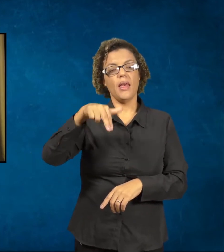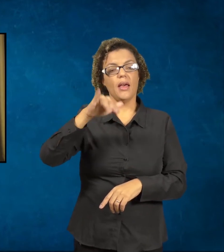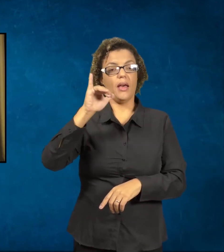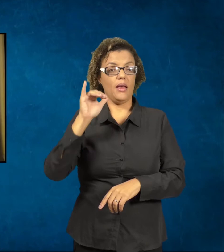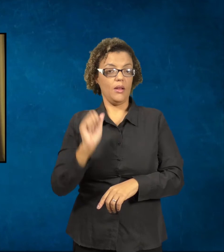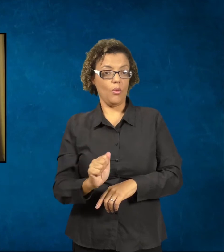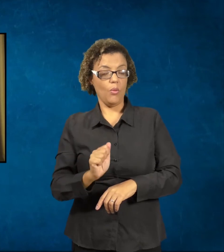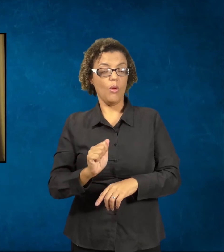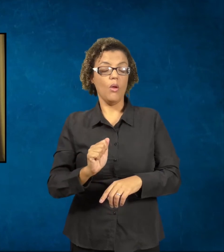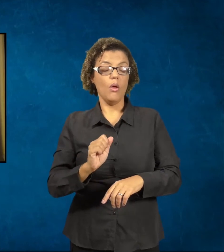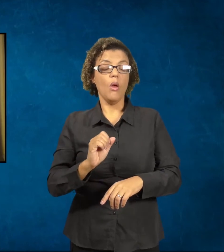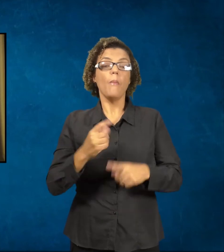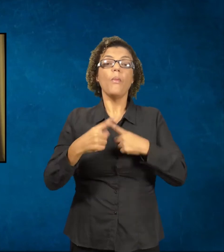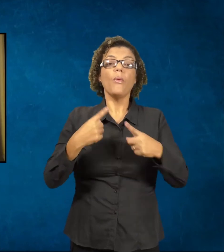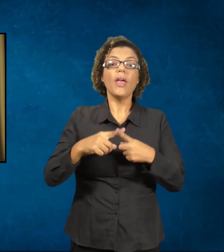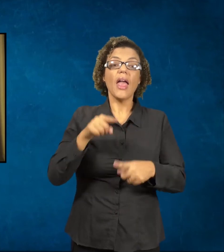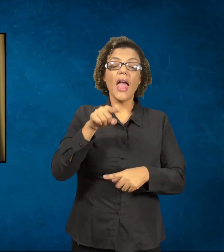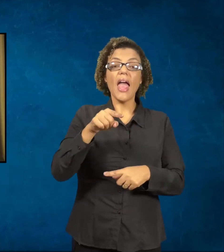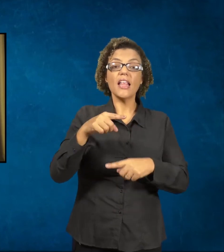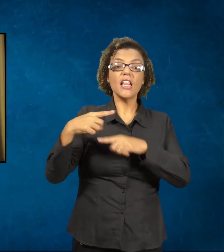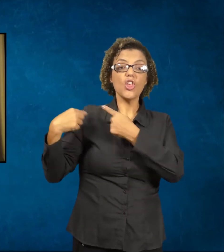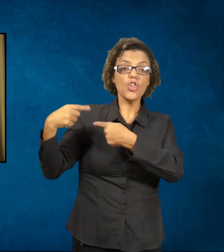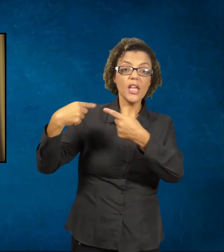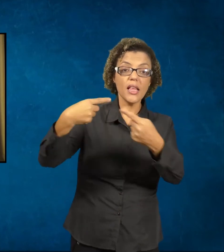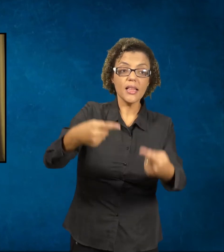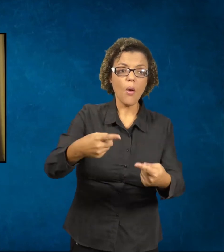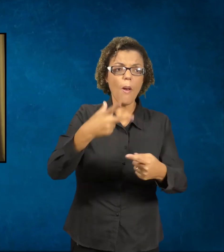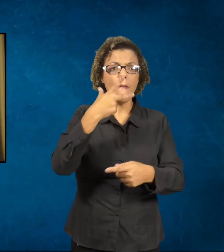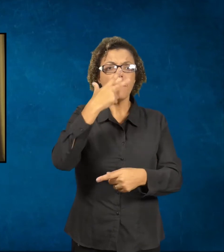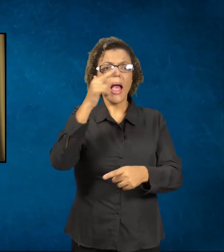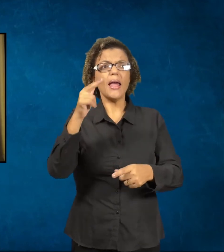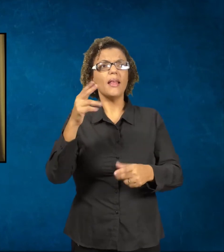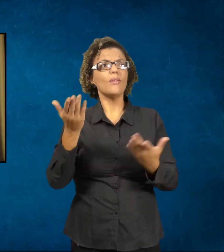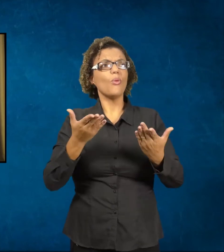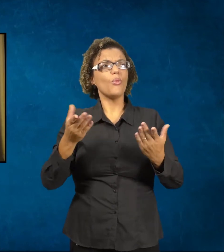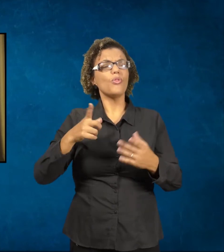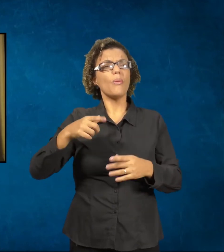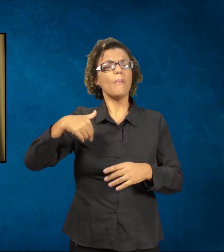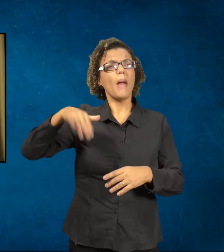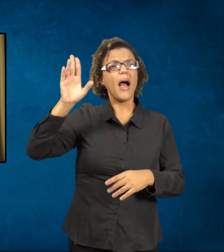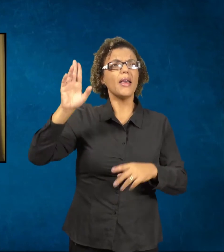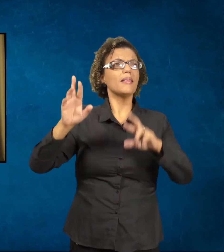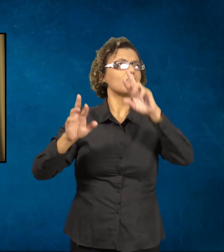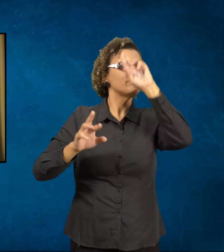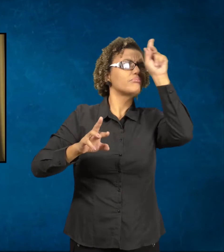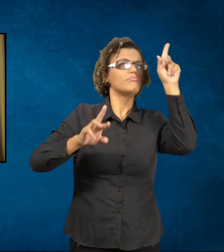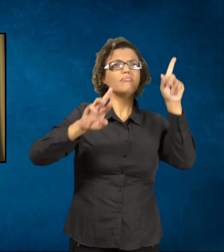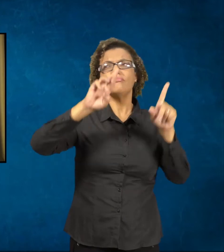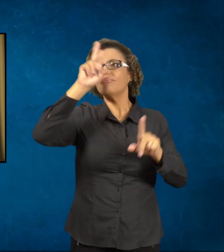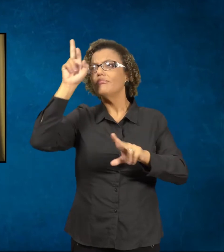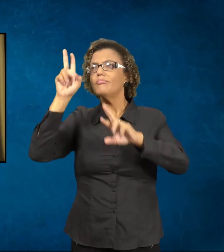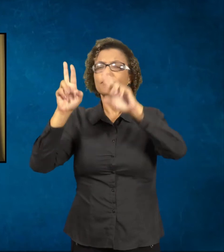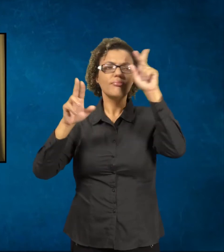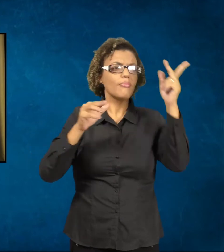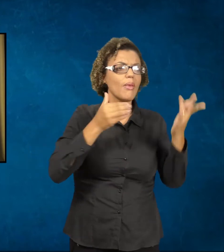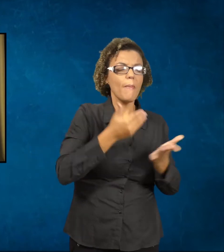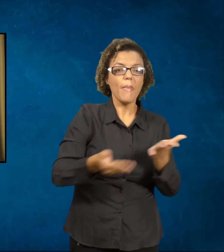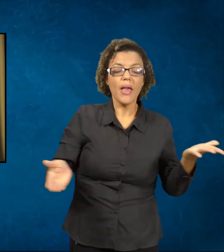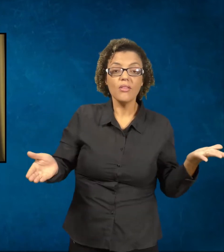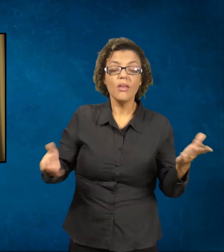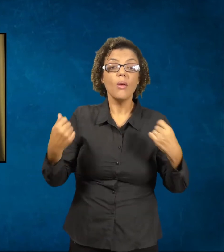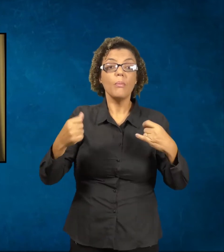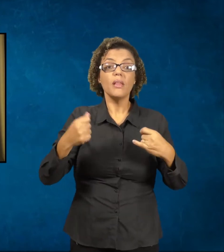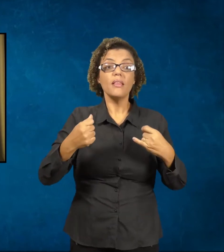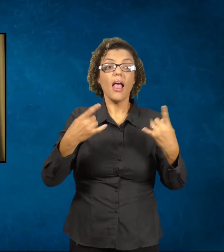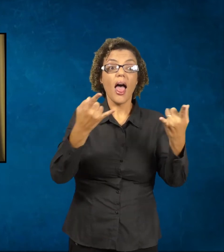dispersa. E há que saber chamar a atenção dessa geração, falando de coisas que são aplicáveis à vida e